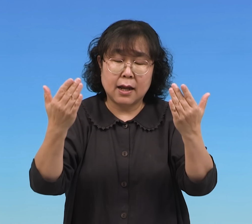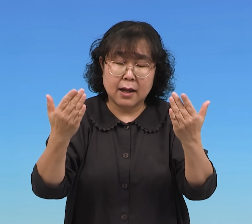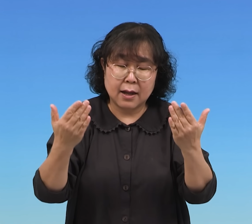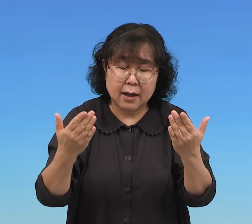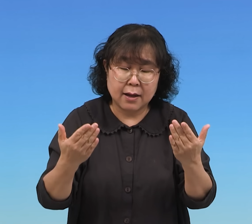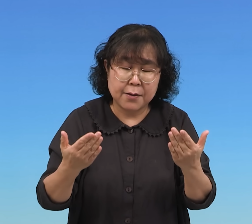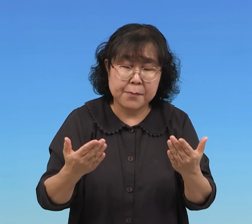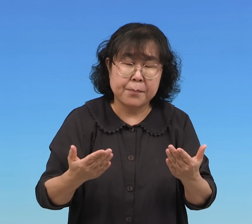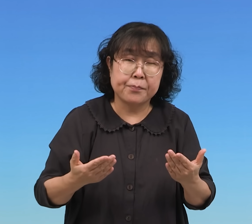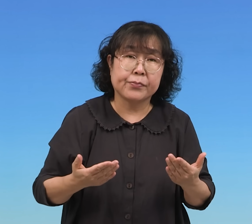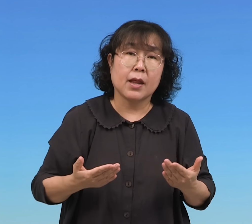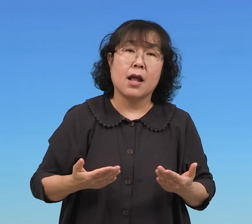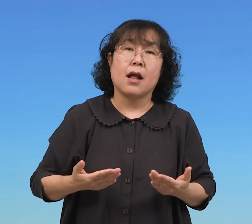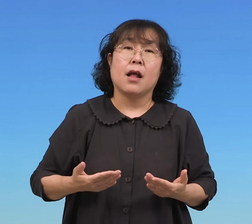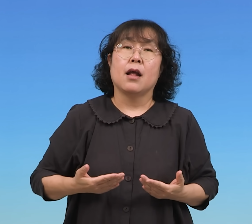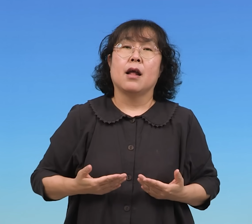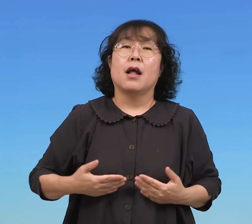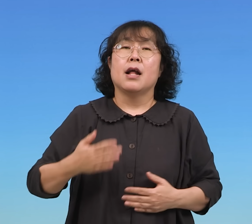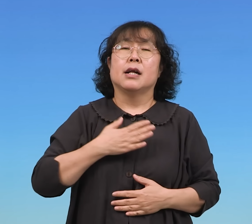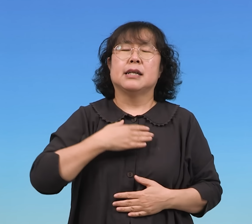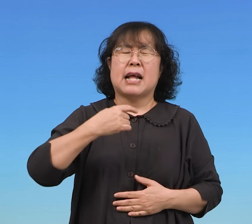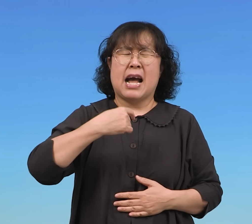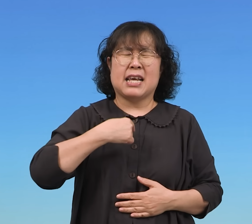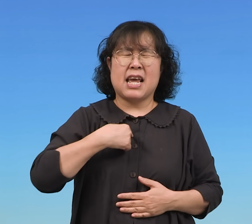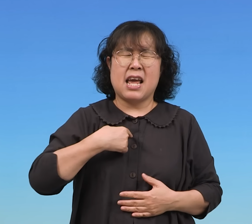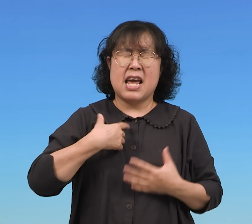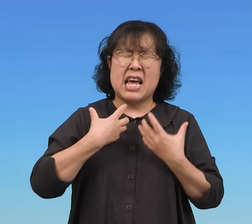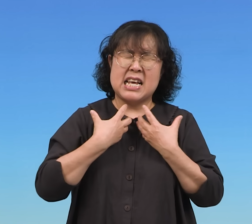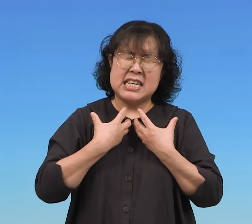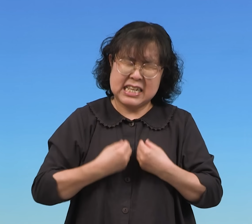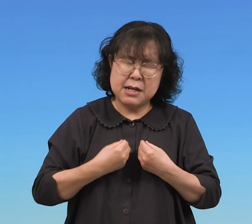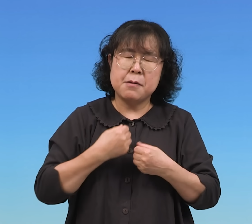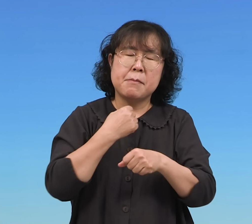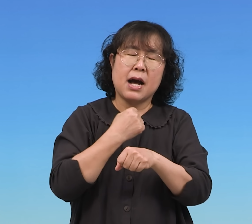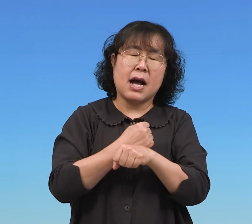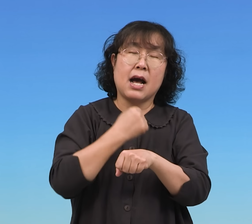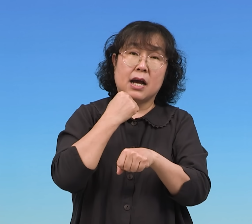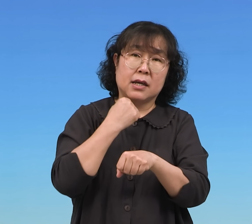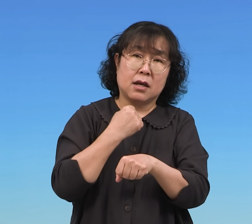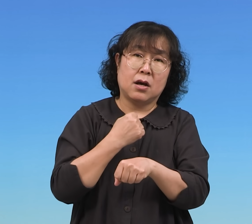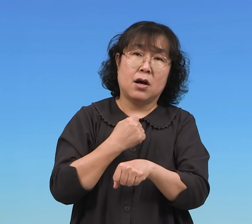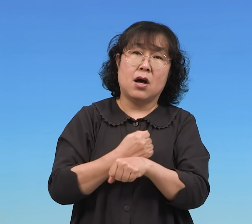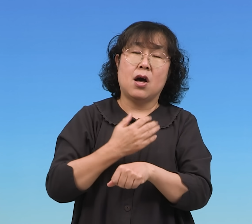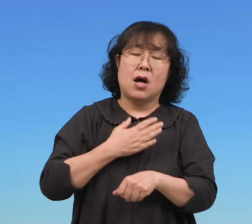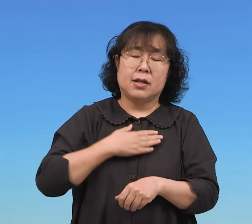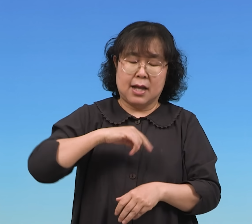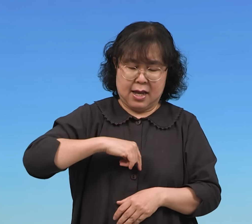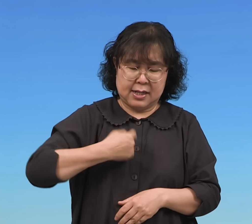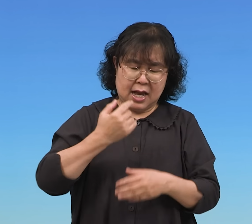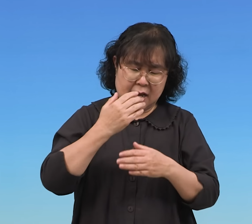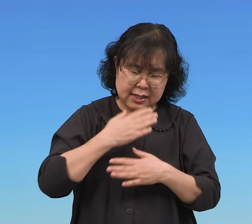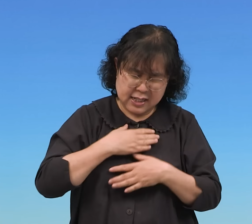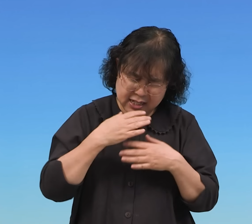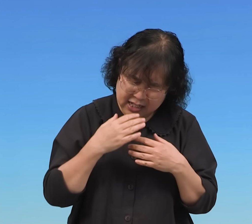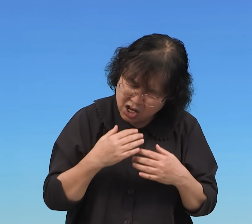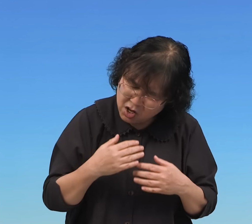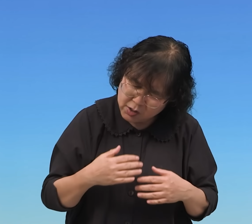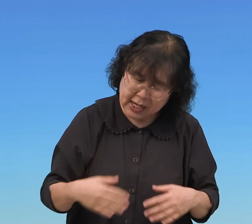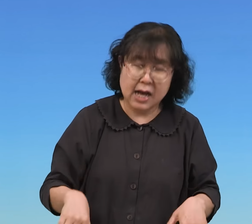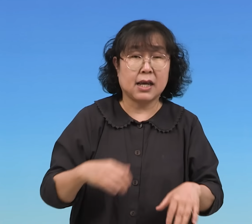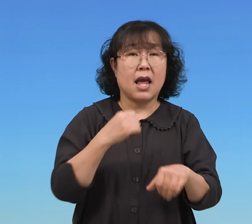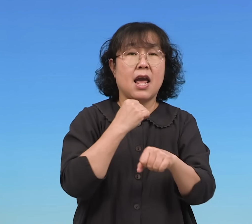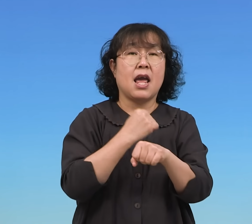때로 한계 상황에 갇혀 이렇게 절망합니다. 나에게 실망하며 내 자신